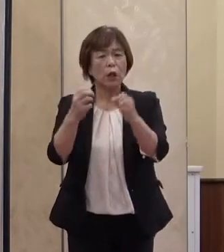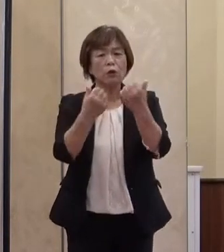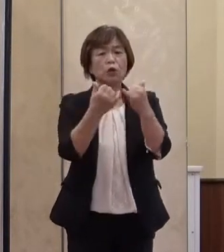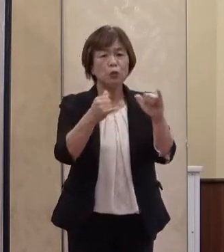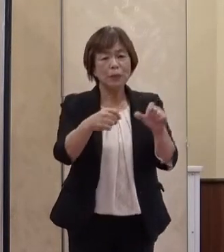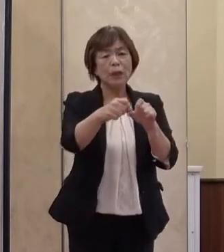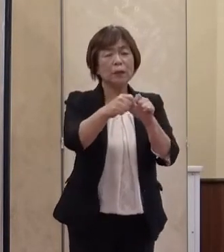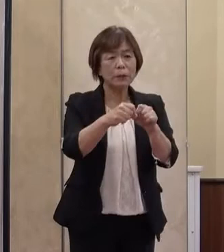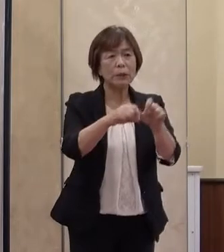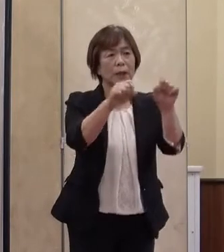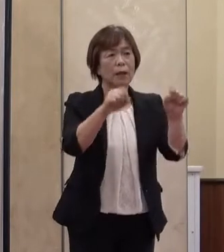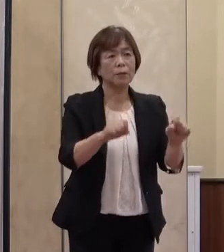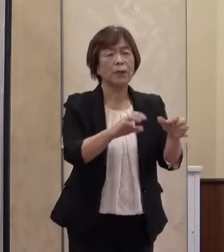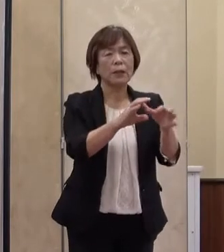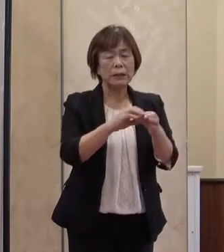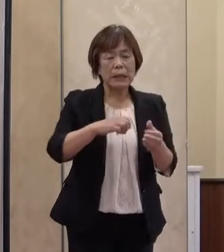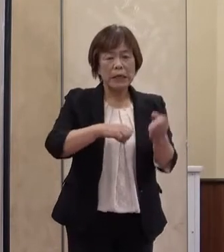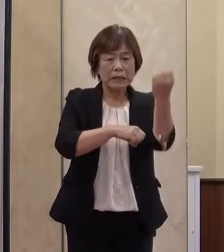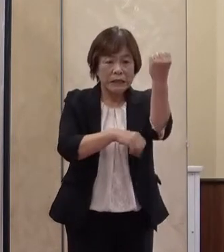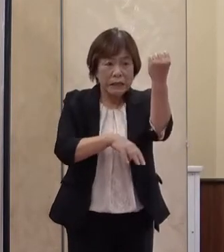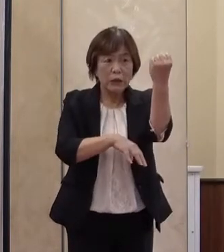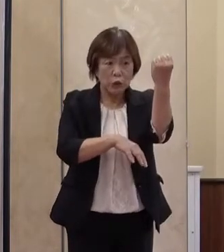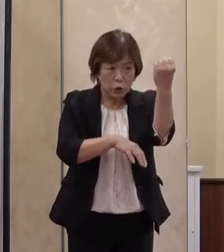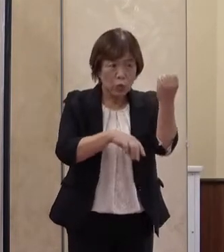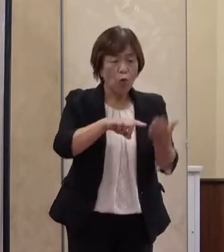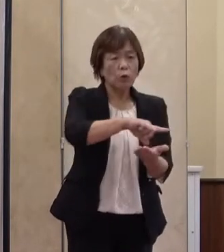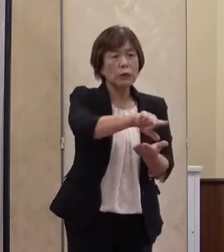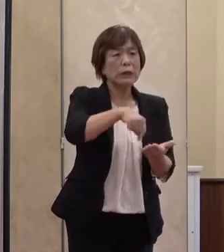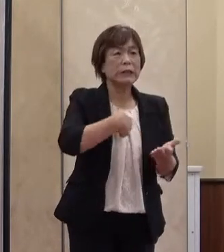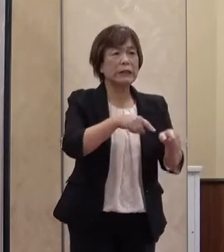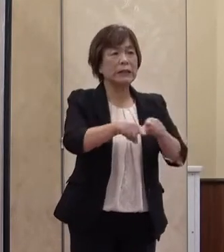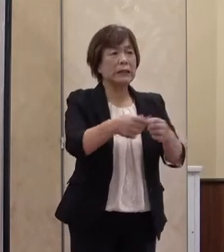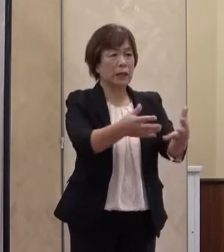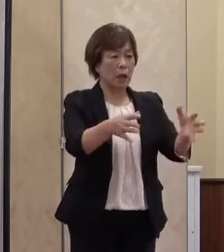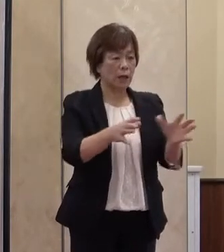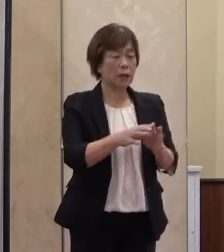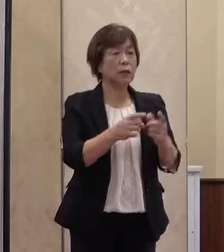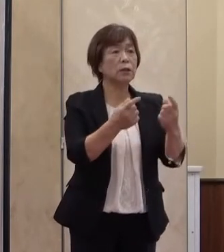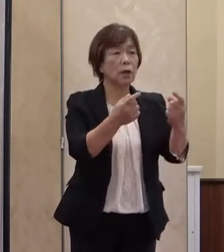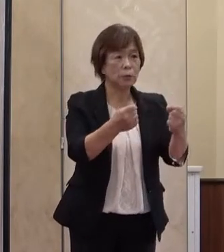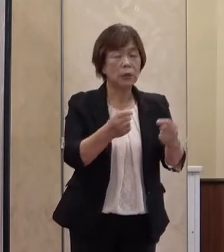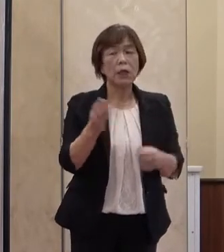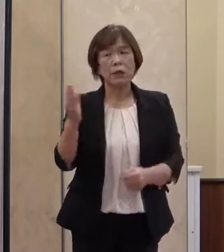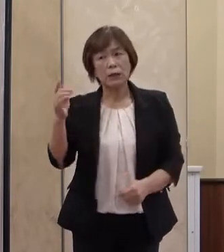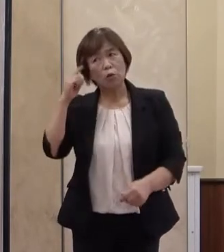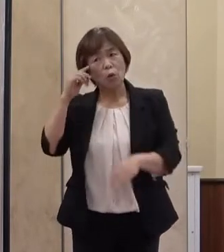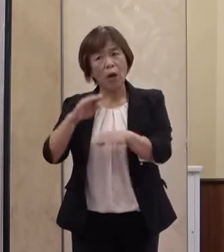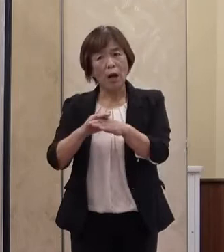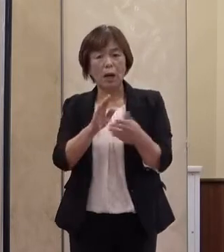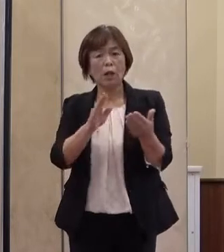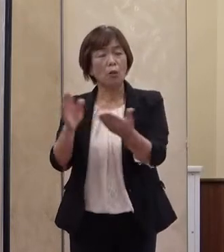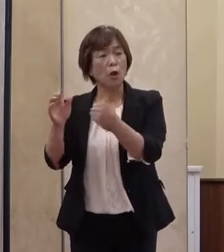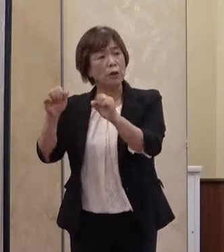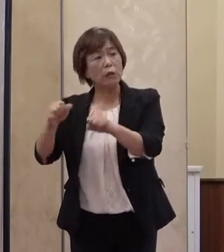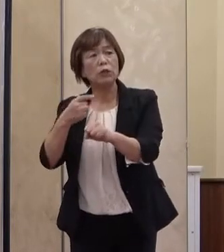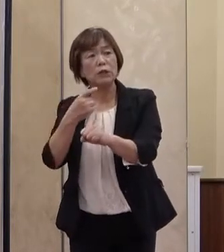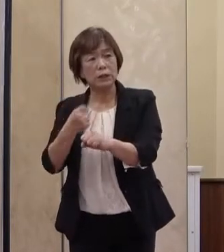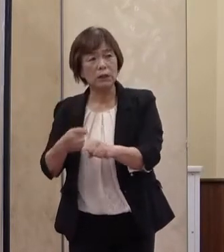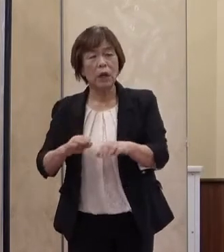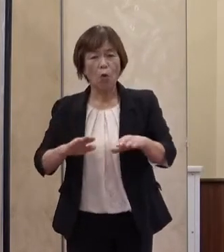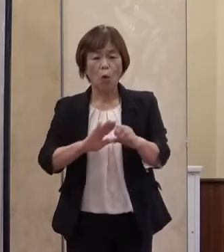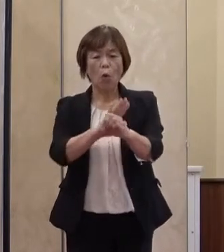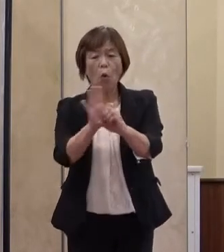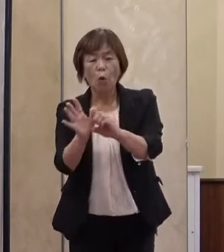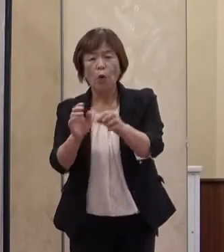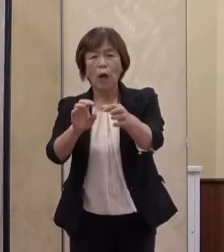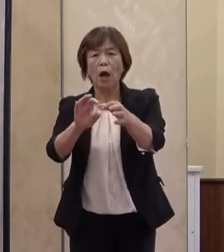についてはこれは基礎自治体が担うべきだというような位置づけになっています。で、まず知事のご認識を確認したいんですけれども、今回のコロナ問